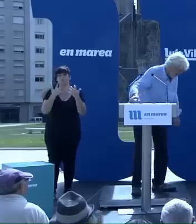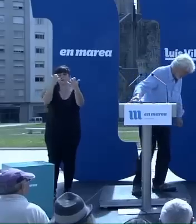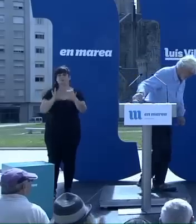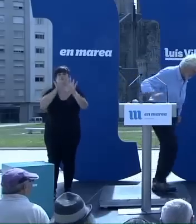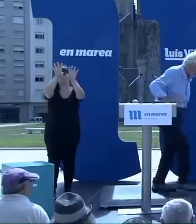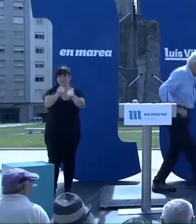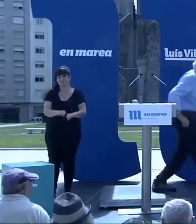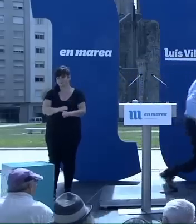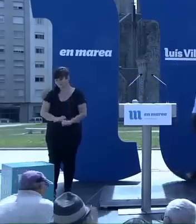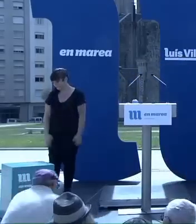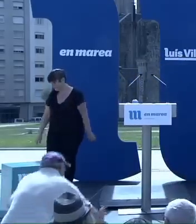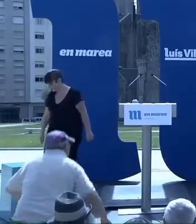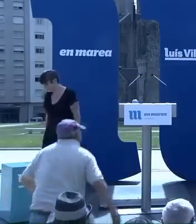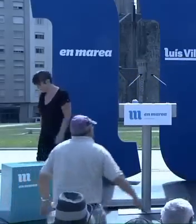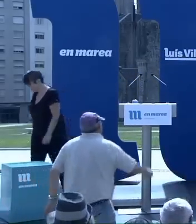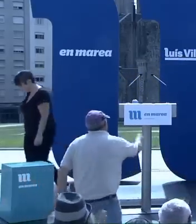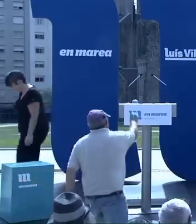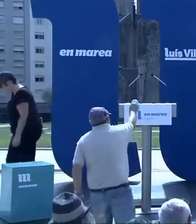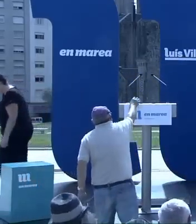máis.